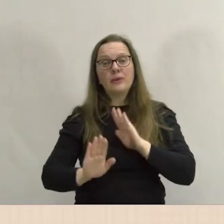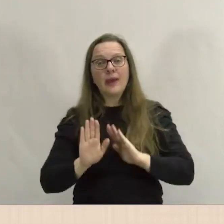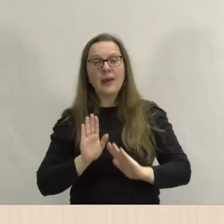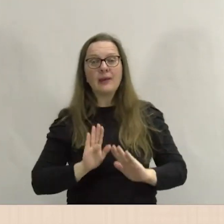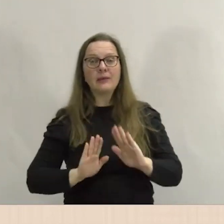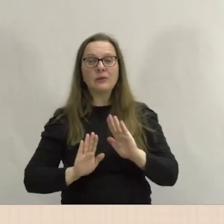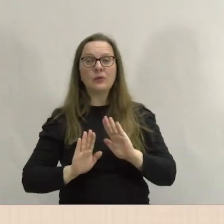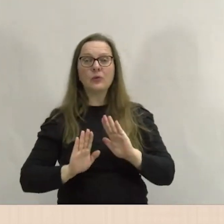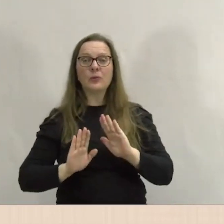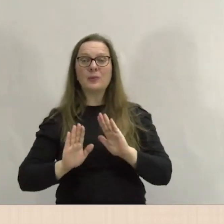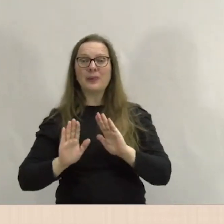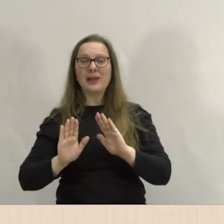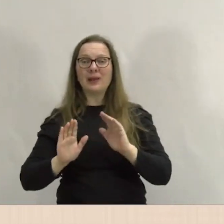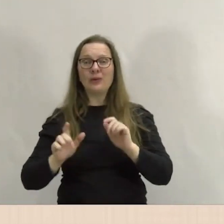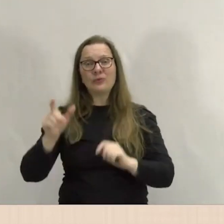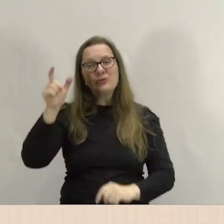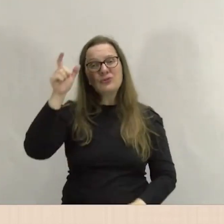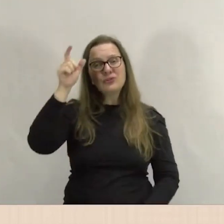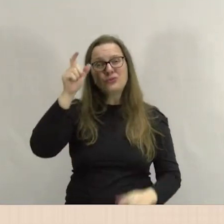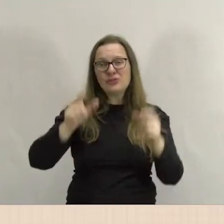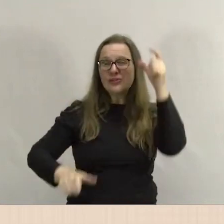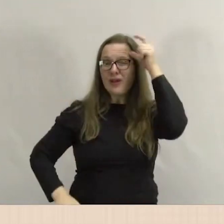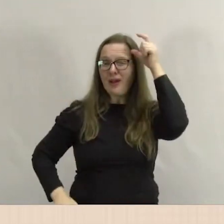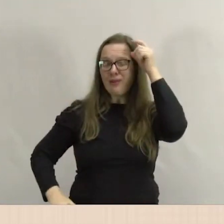Efésios capítulo 2, versículo 8.